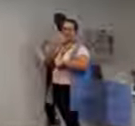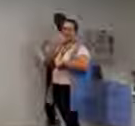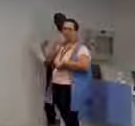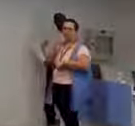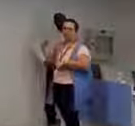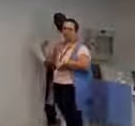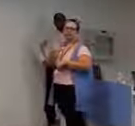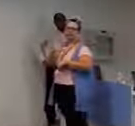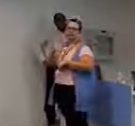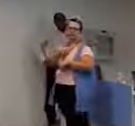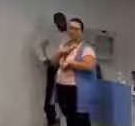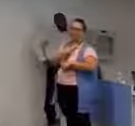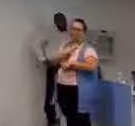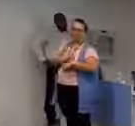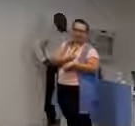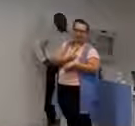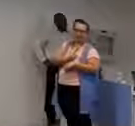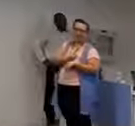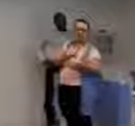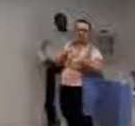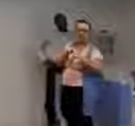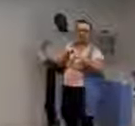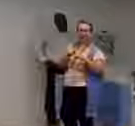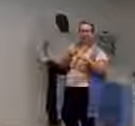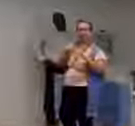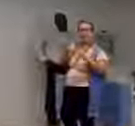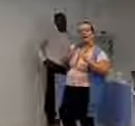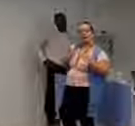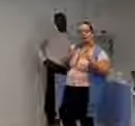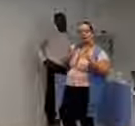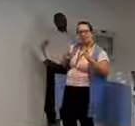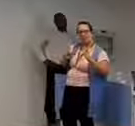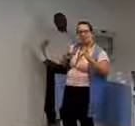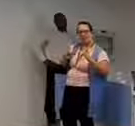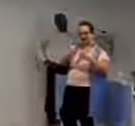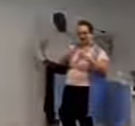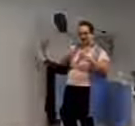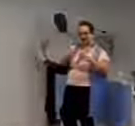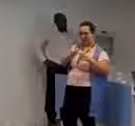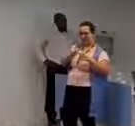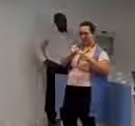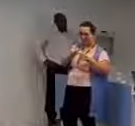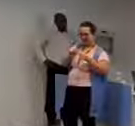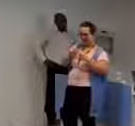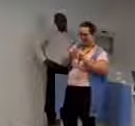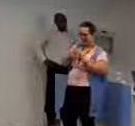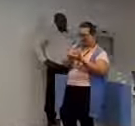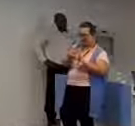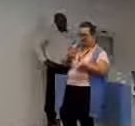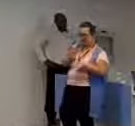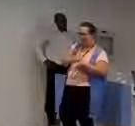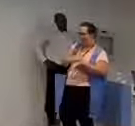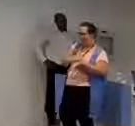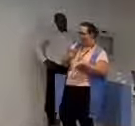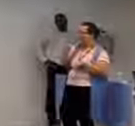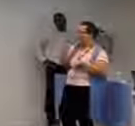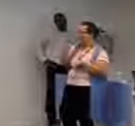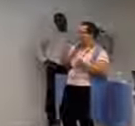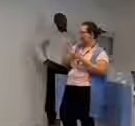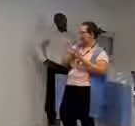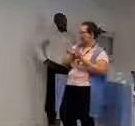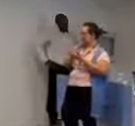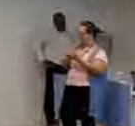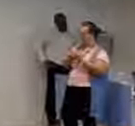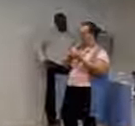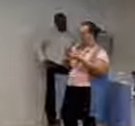Então, todas as validações digitais que eu puder fazer antes de começar a produzir a ferramenta é fundamental. Agora, se me leva 5